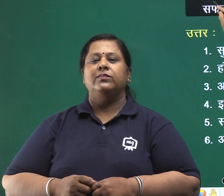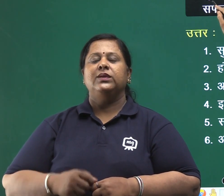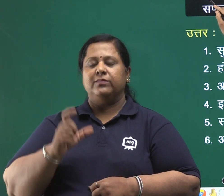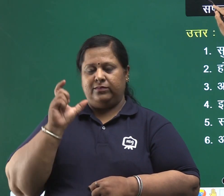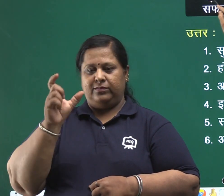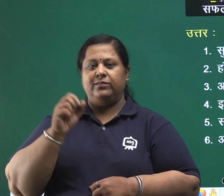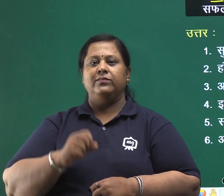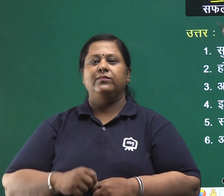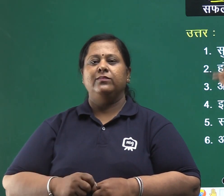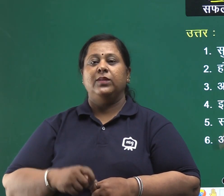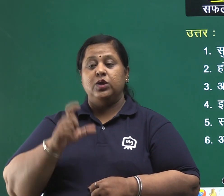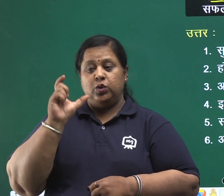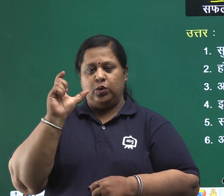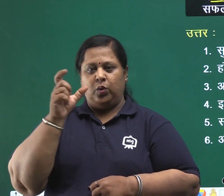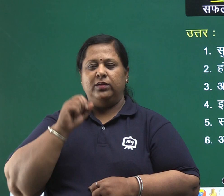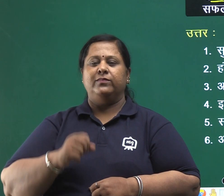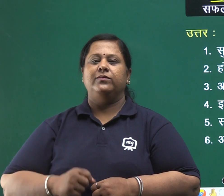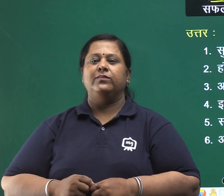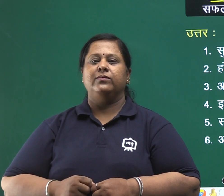शब्द हैं सुख,